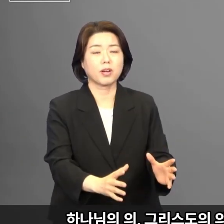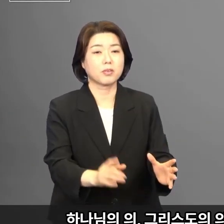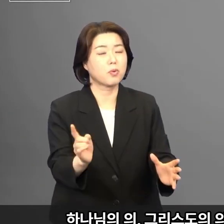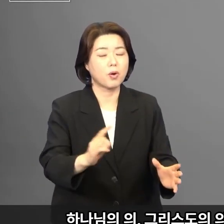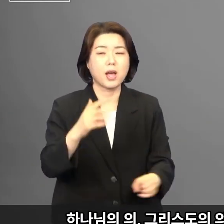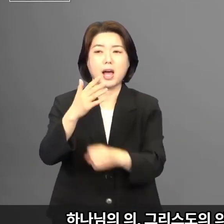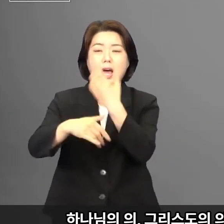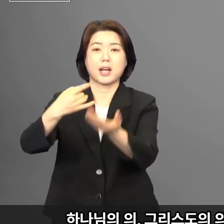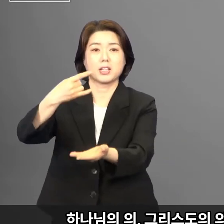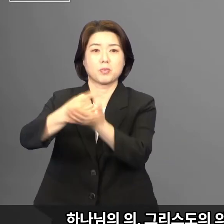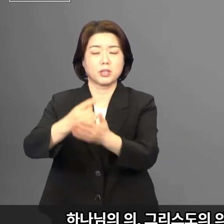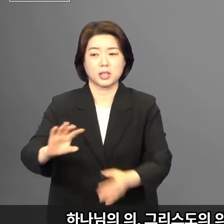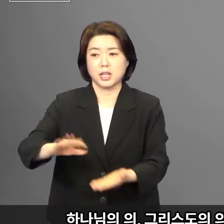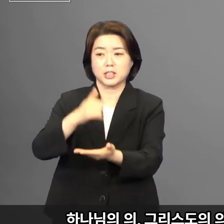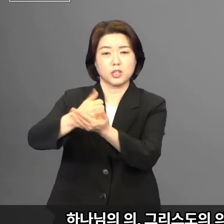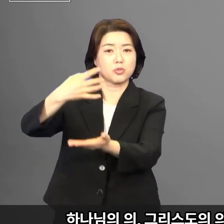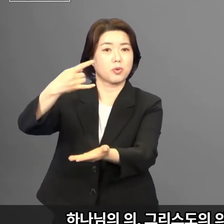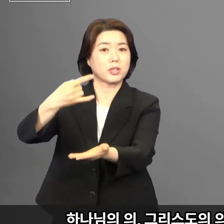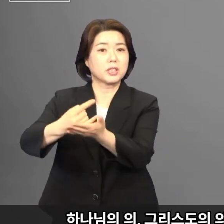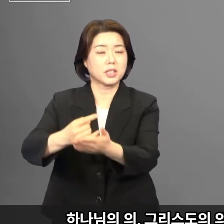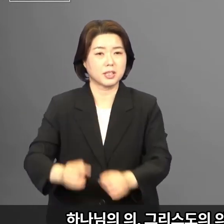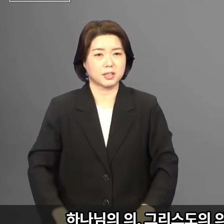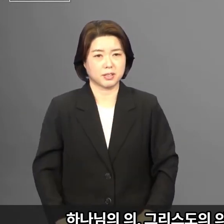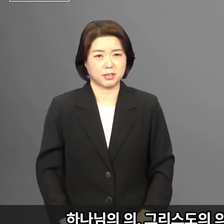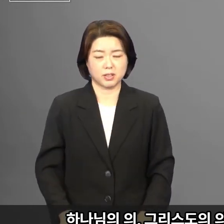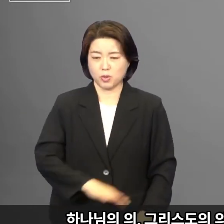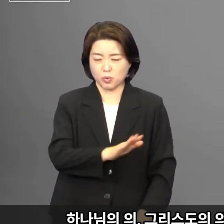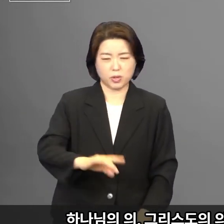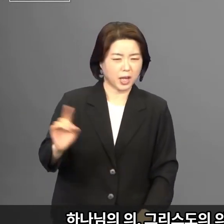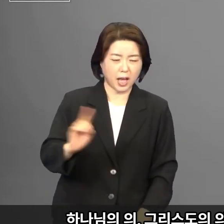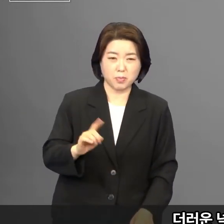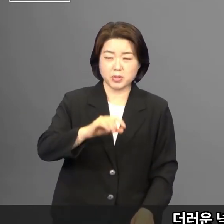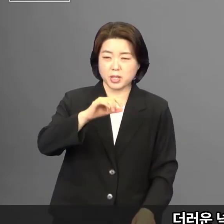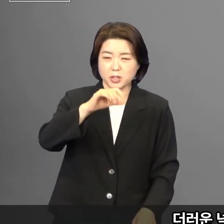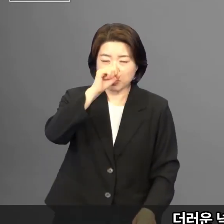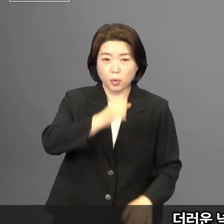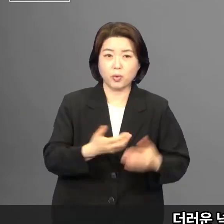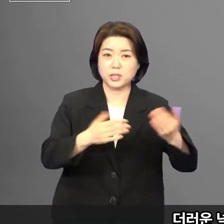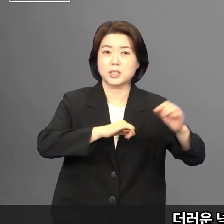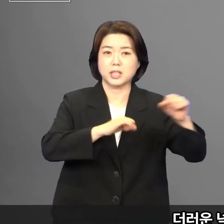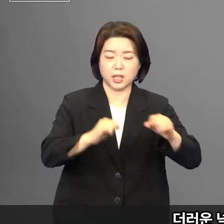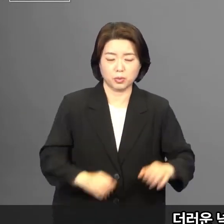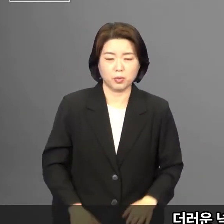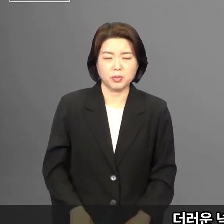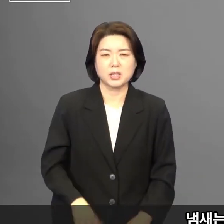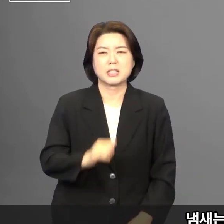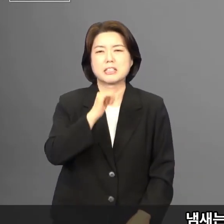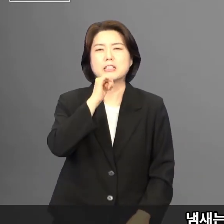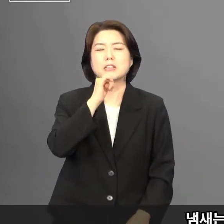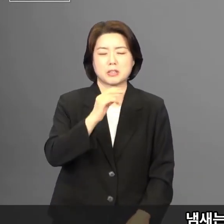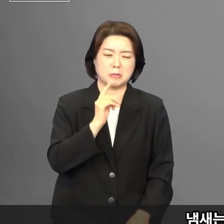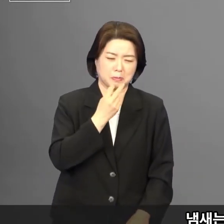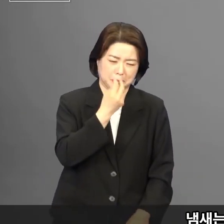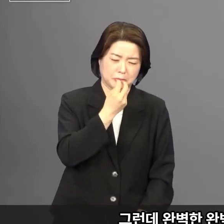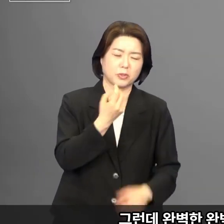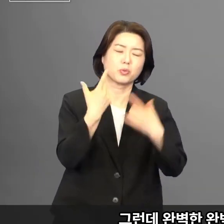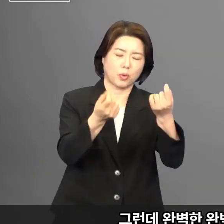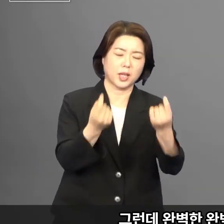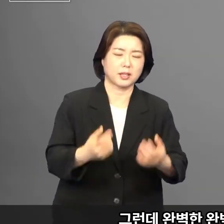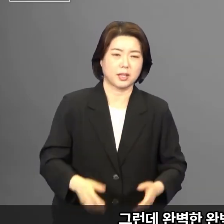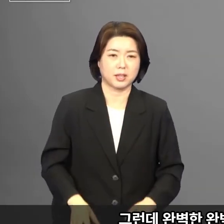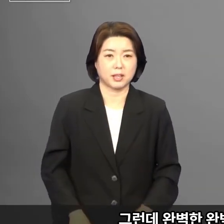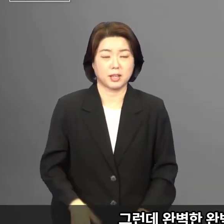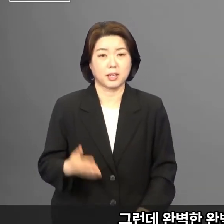의, 그리스도의 의. 우리는 아무리 선한 일을 해도요, 더러운 넝마와 같습니다. 냄새나는 옷과 같아요.